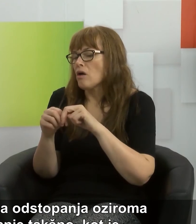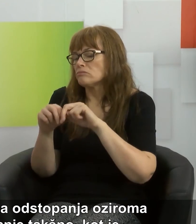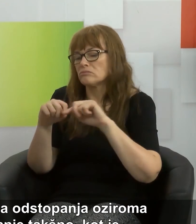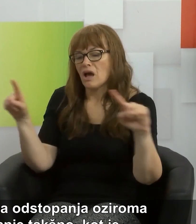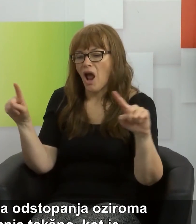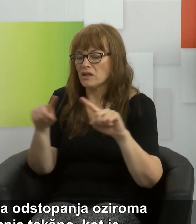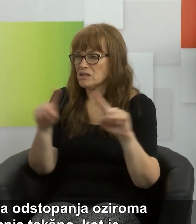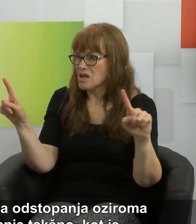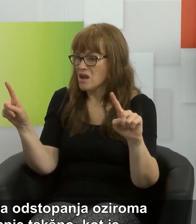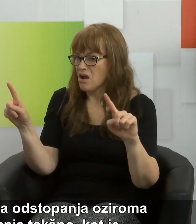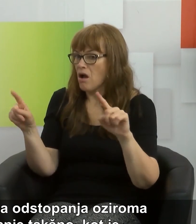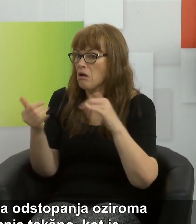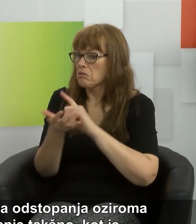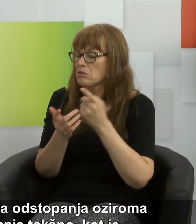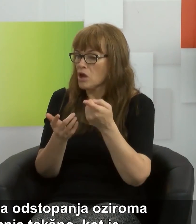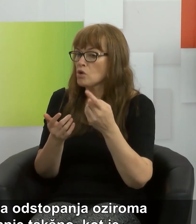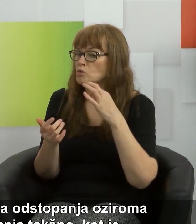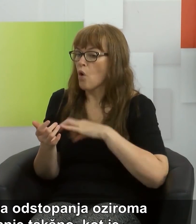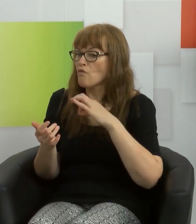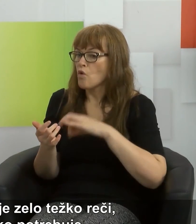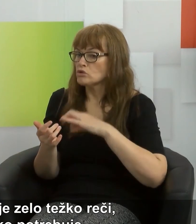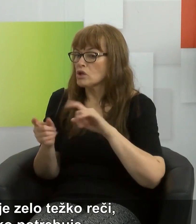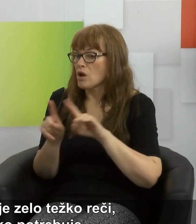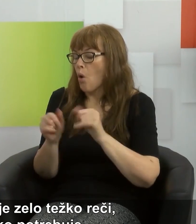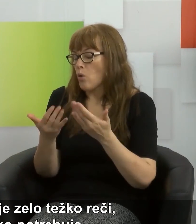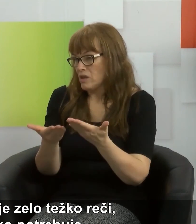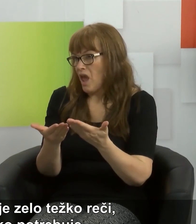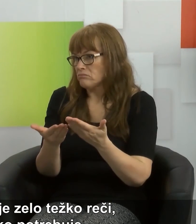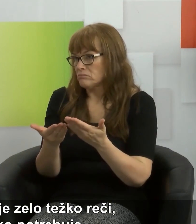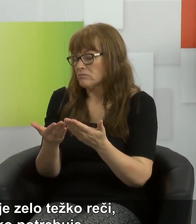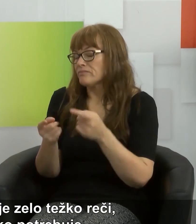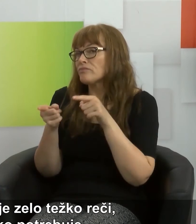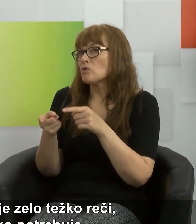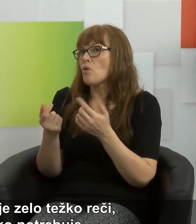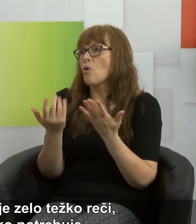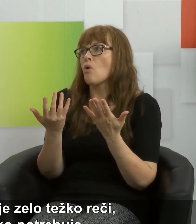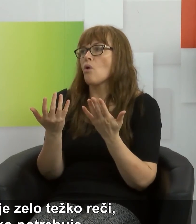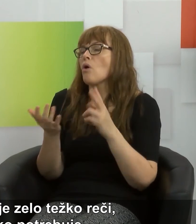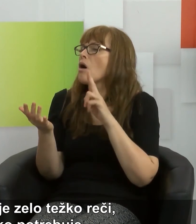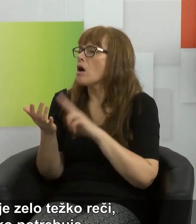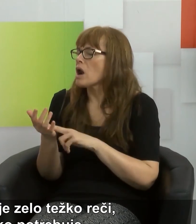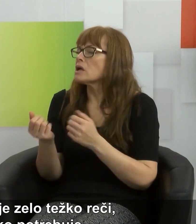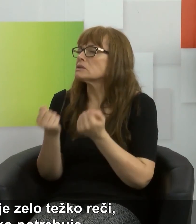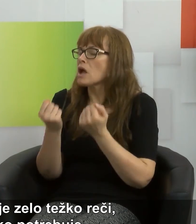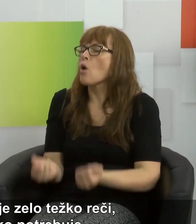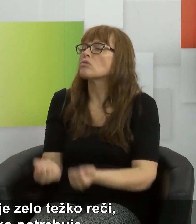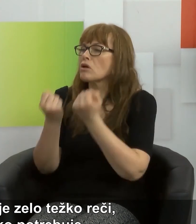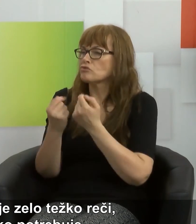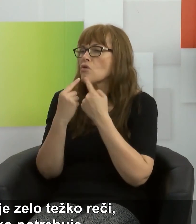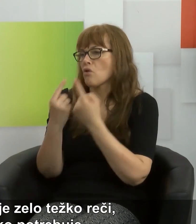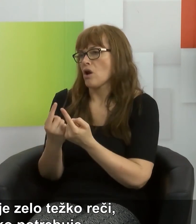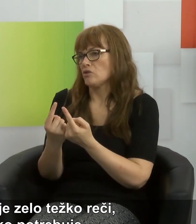odstopanja oziroma trenutno funkcioniranje takšno, kot je. Se pravi, to je Res je zelo težko